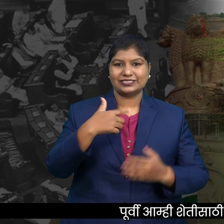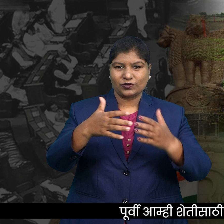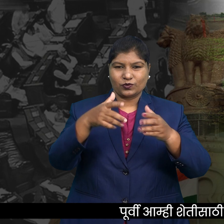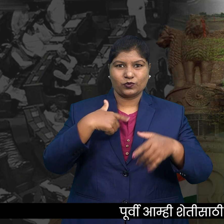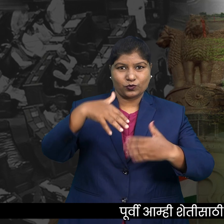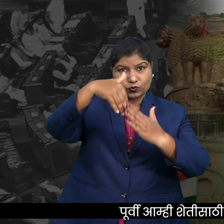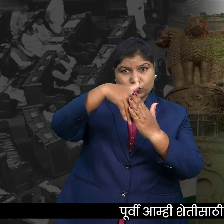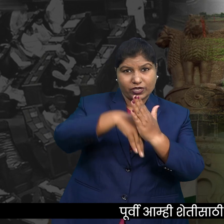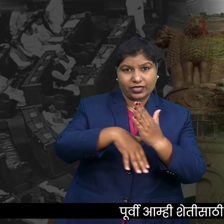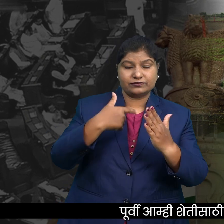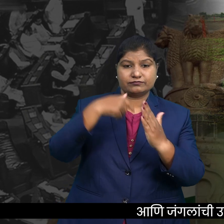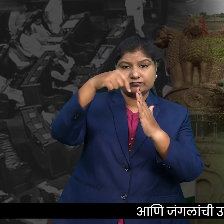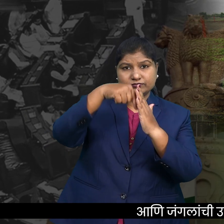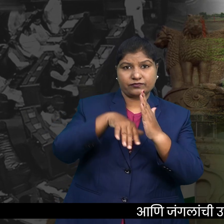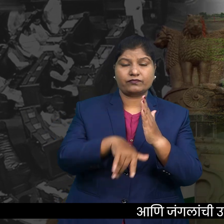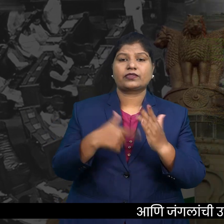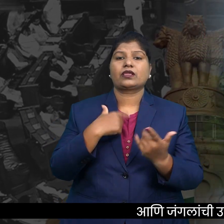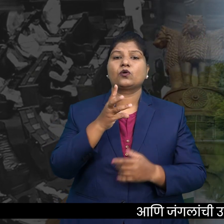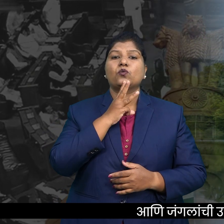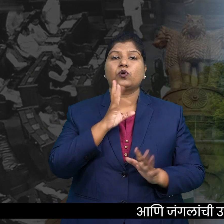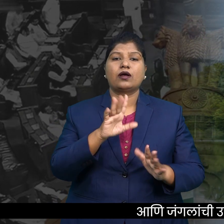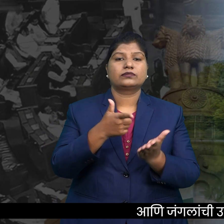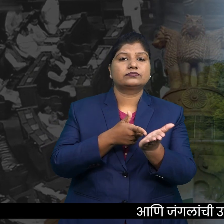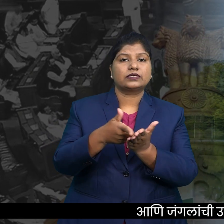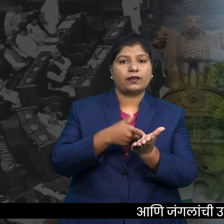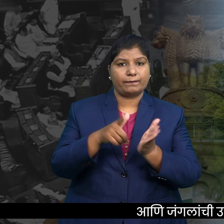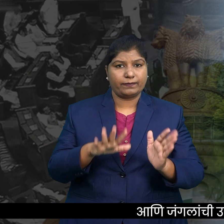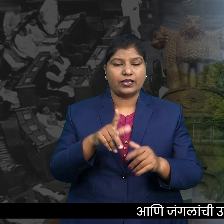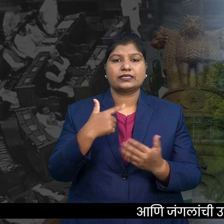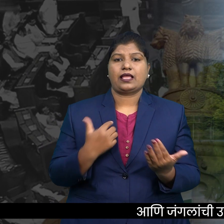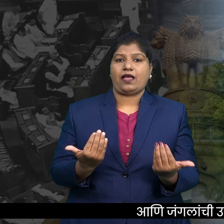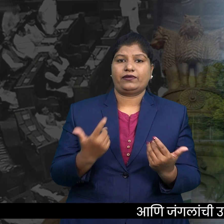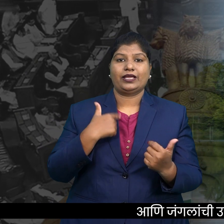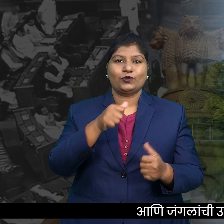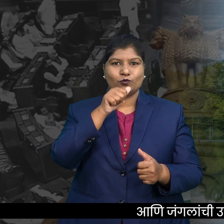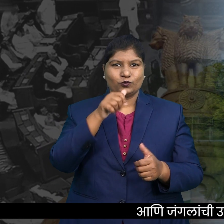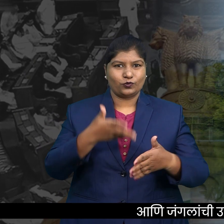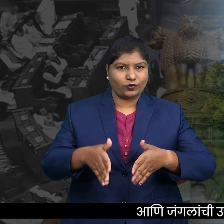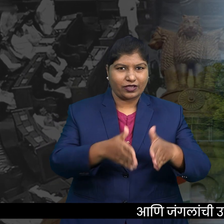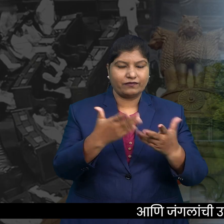महत्त्व आणि नद्या आणि जंगलांची उपलब्धता जाणून घेतली.